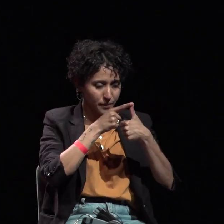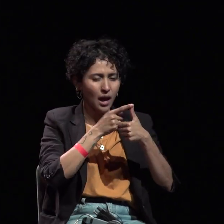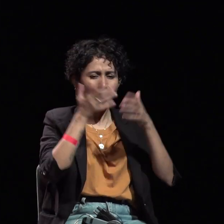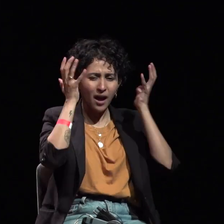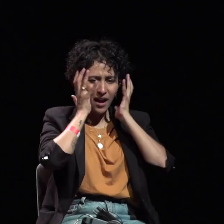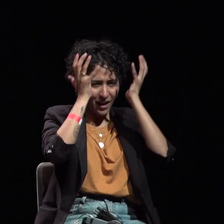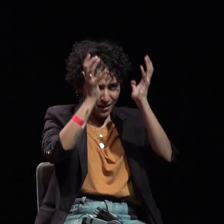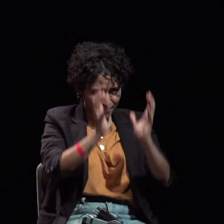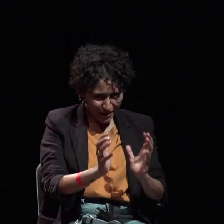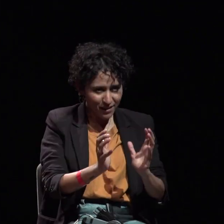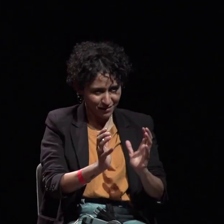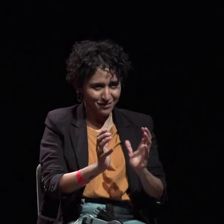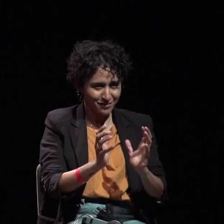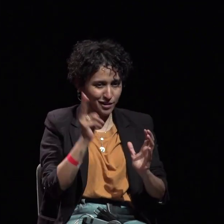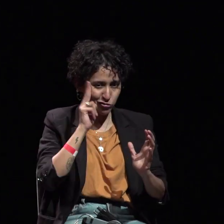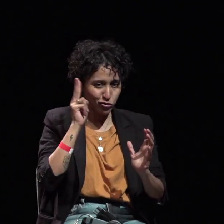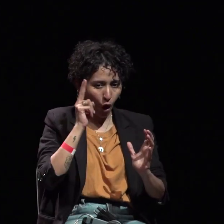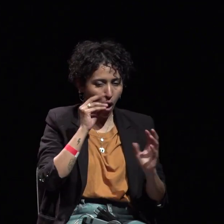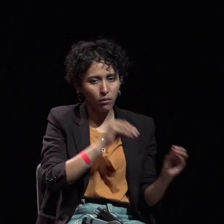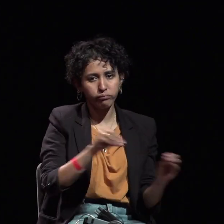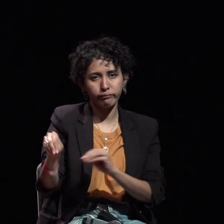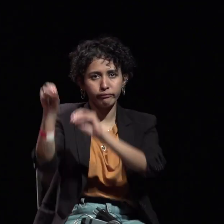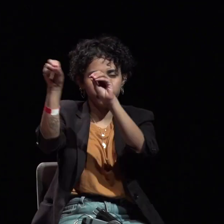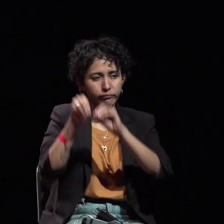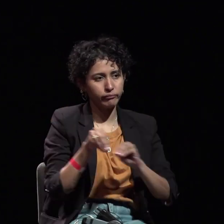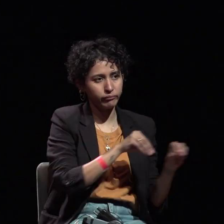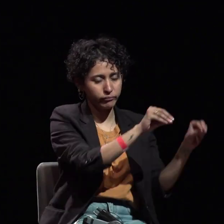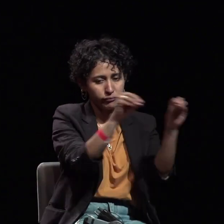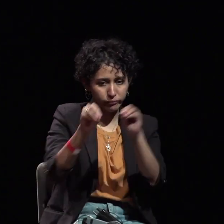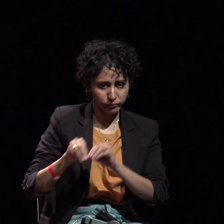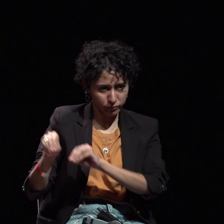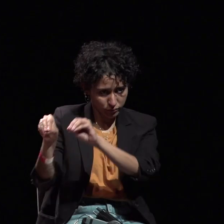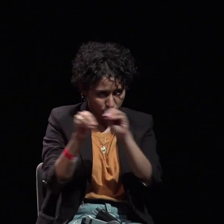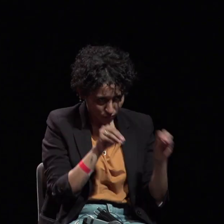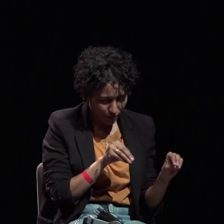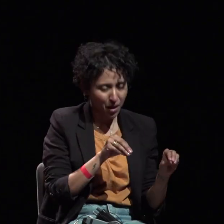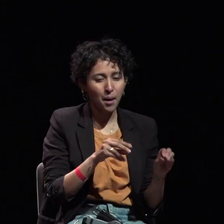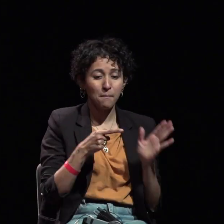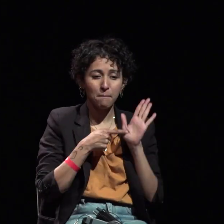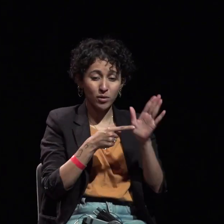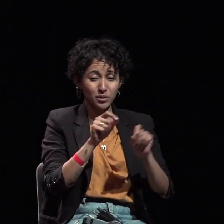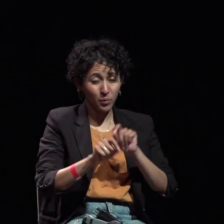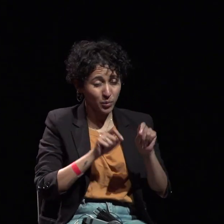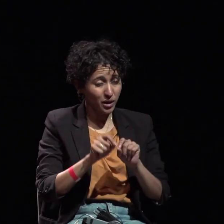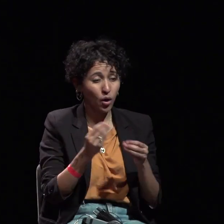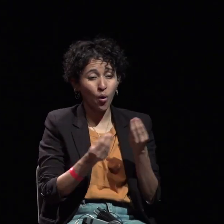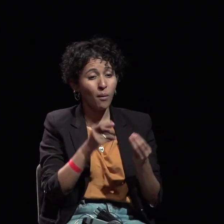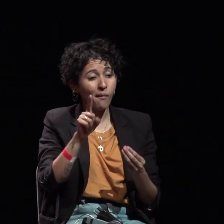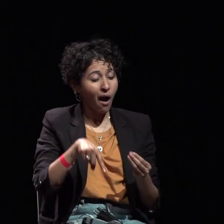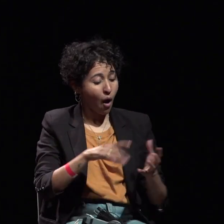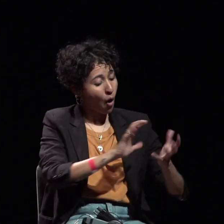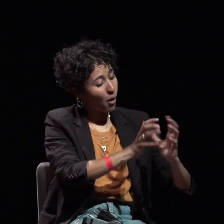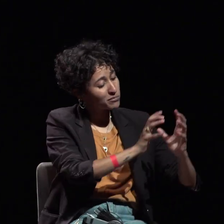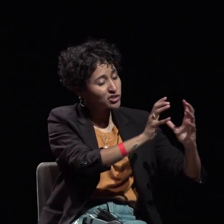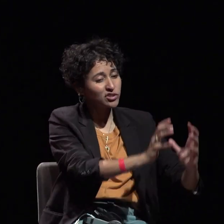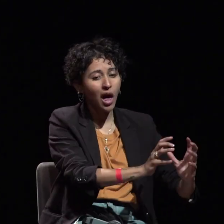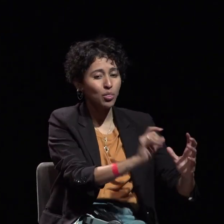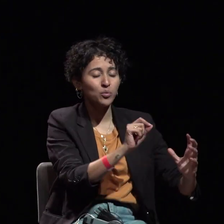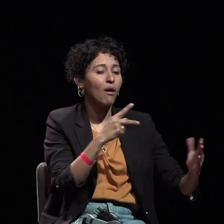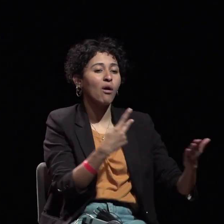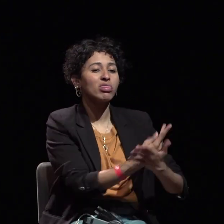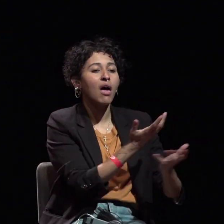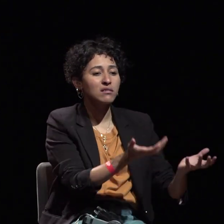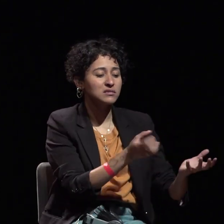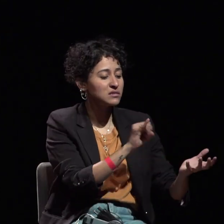de maneira eloquente as diversas etapas que as coisas dos outros sofrem ao atravessarem os ciclos de dominação, de monetarização e de